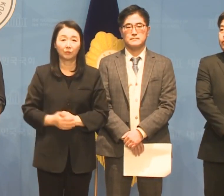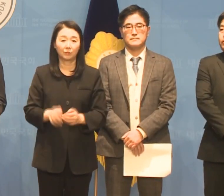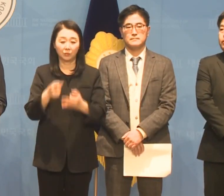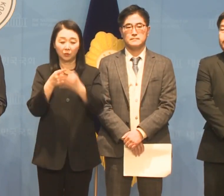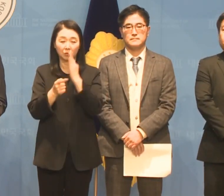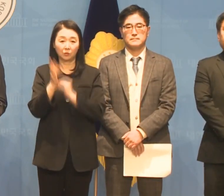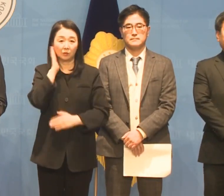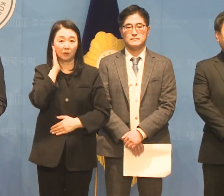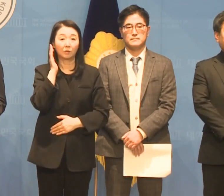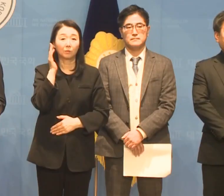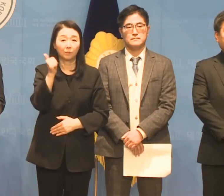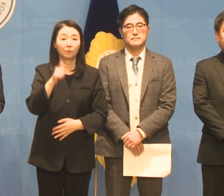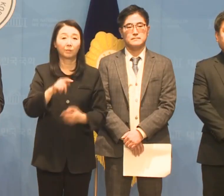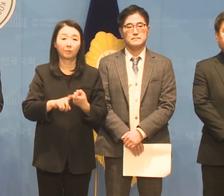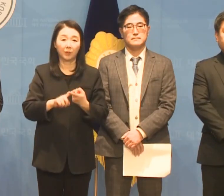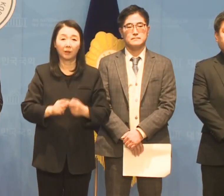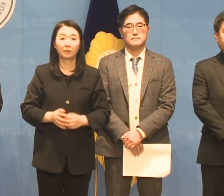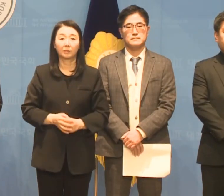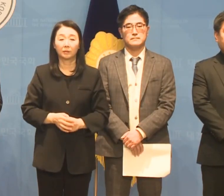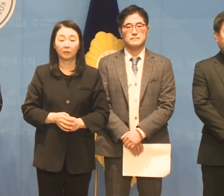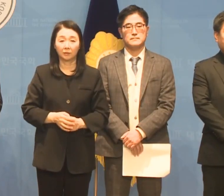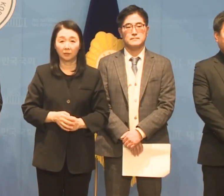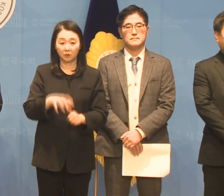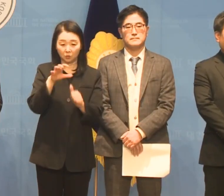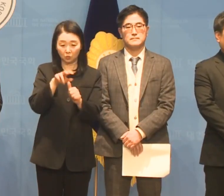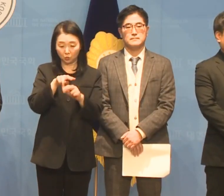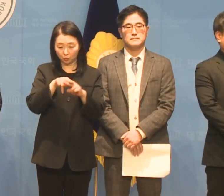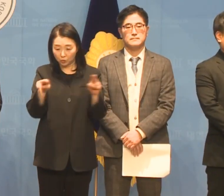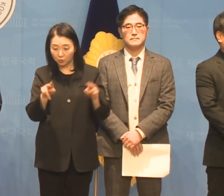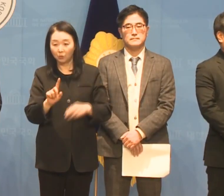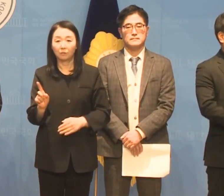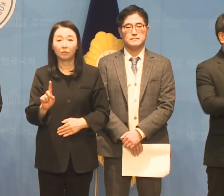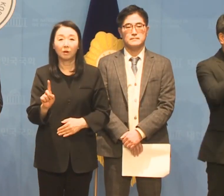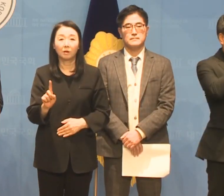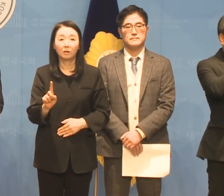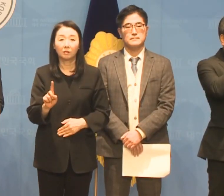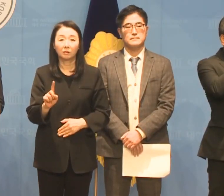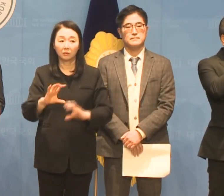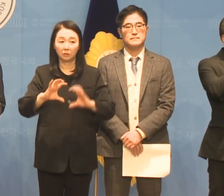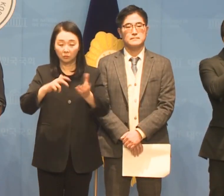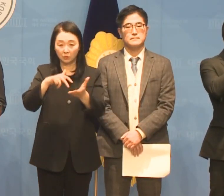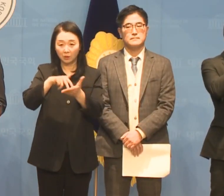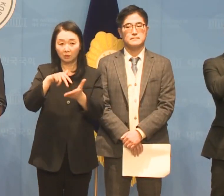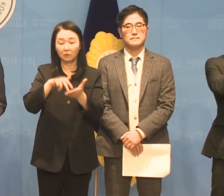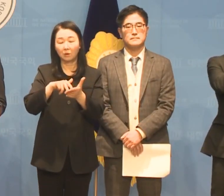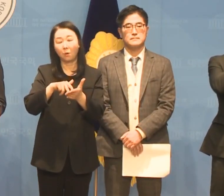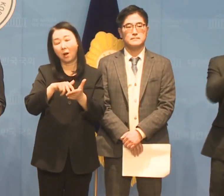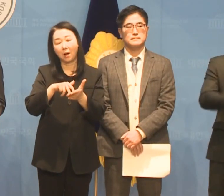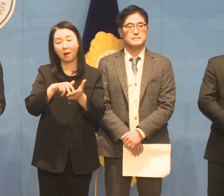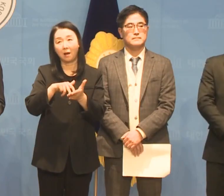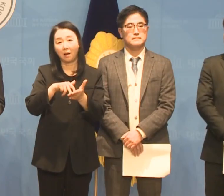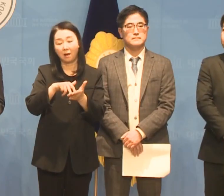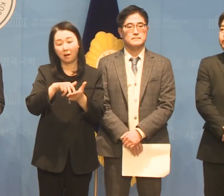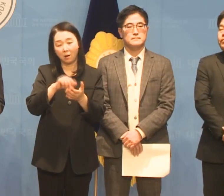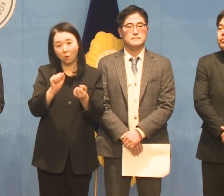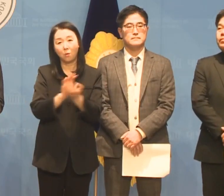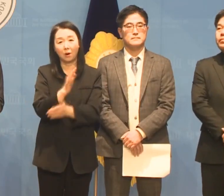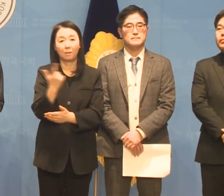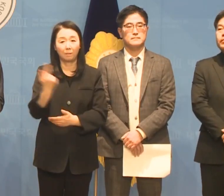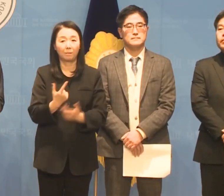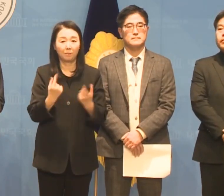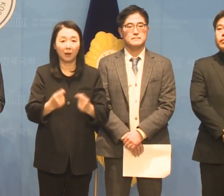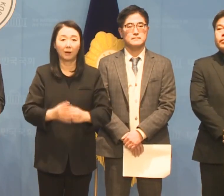윤석열 대통령에 대한 구속 취소는 국가적인 참사라는 점을